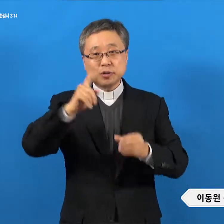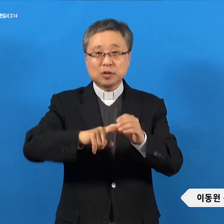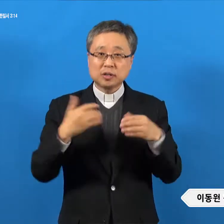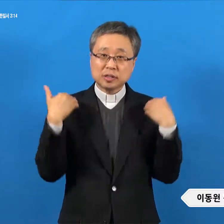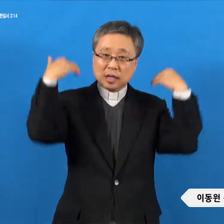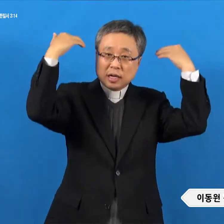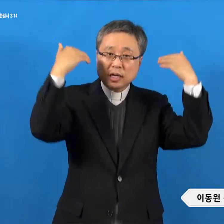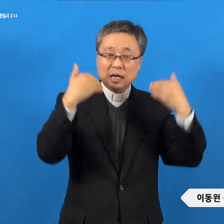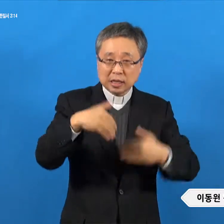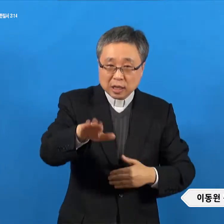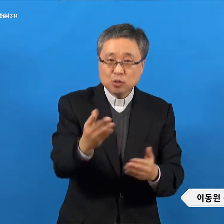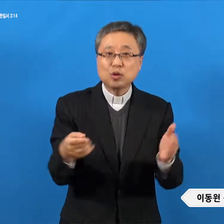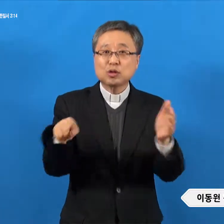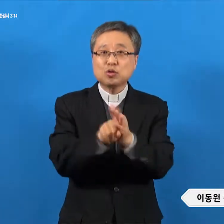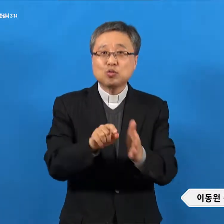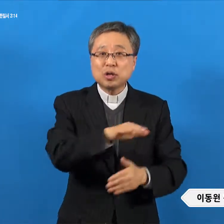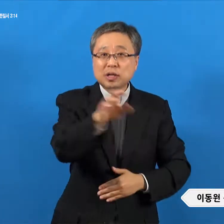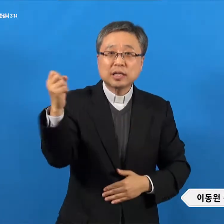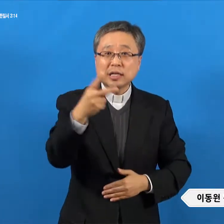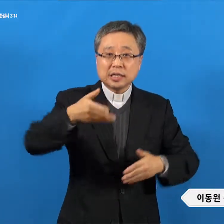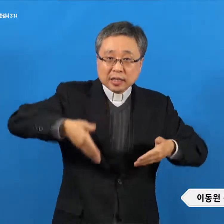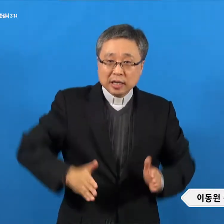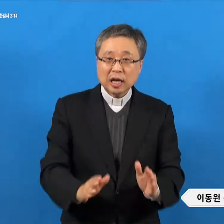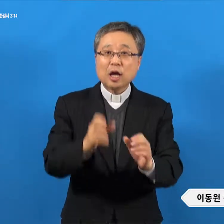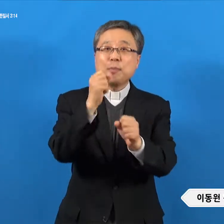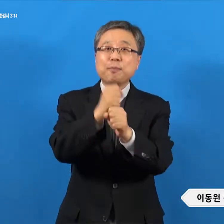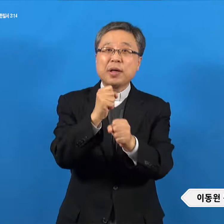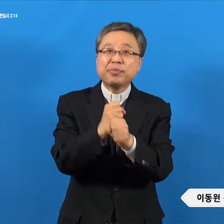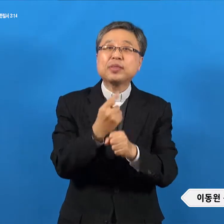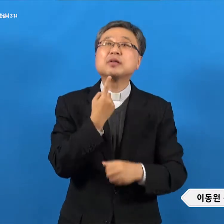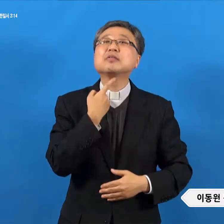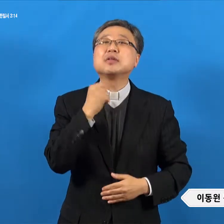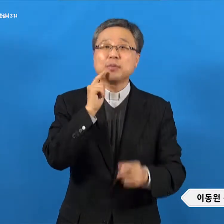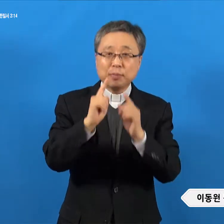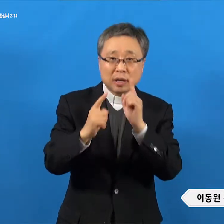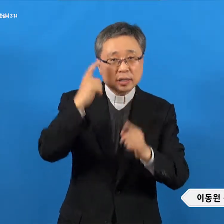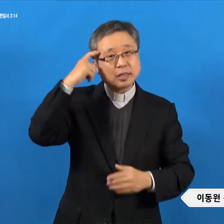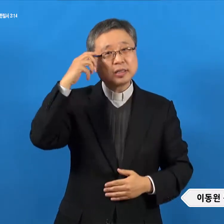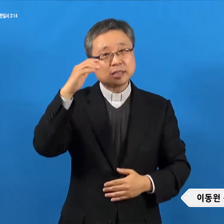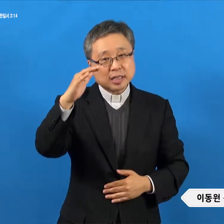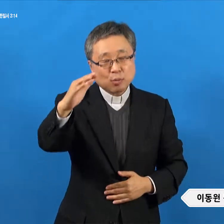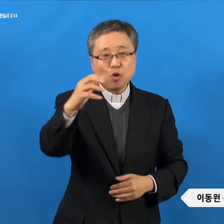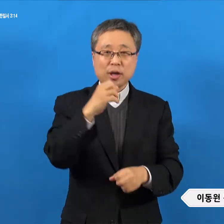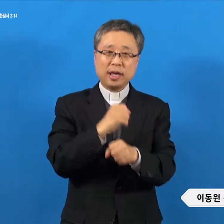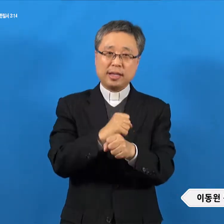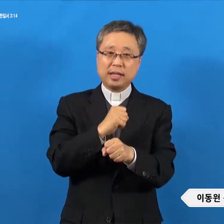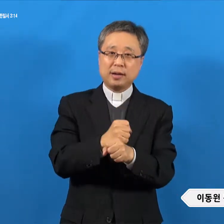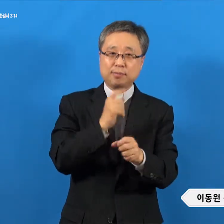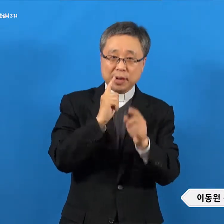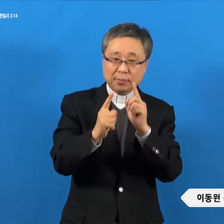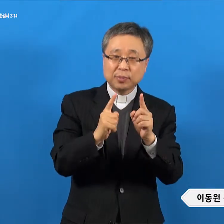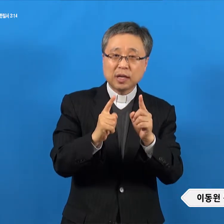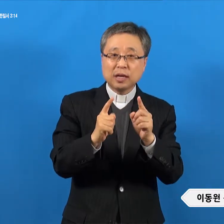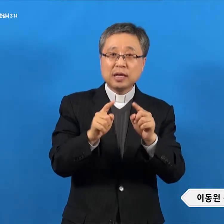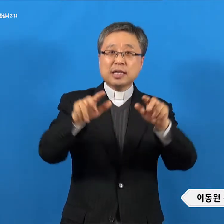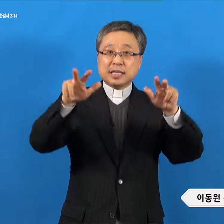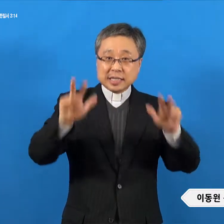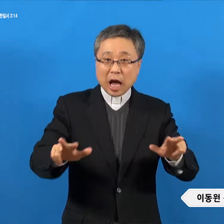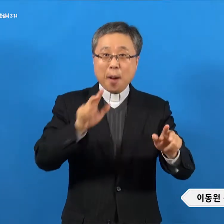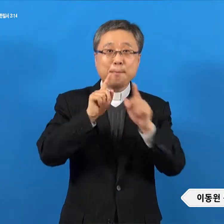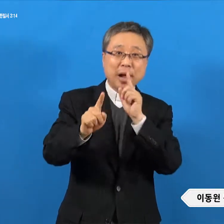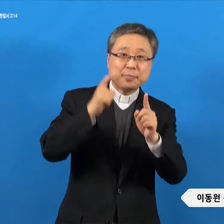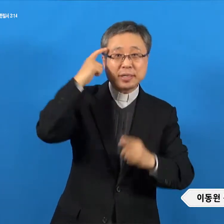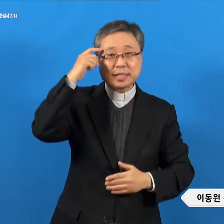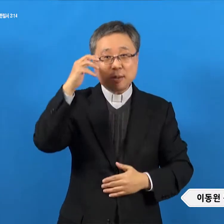다시 우리를 태어나게 만들었던 말씀을 사모해야 한다는 것입니다. 자,